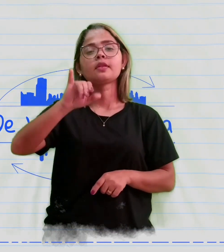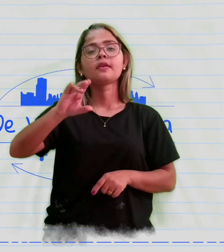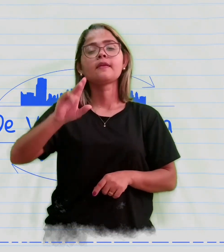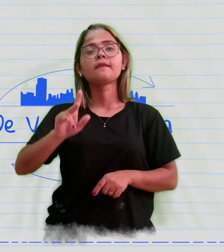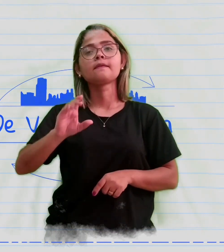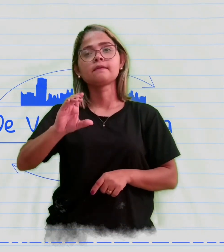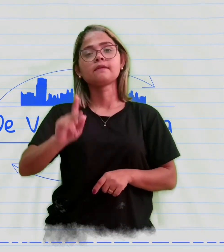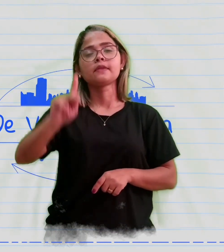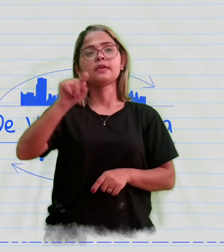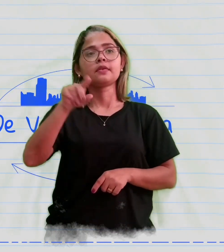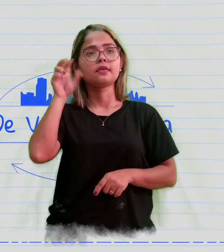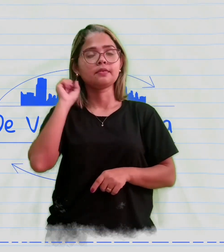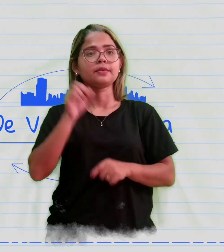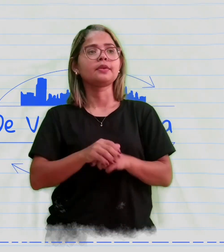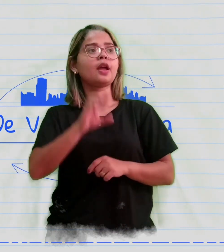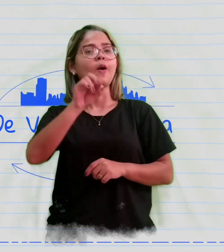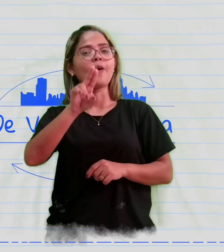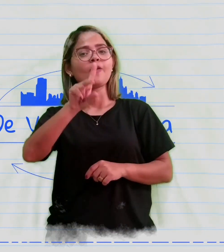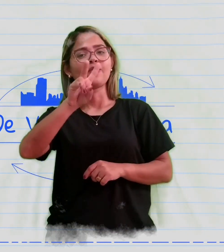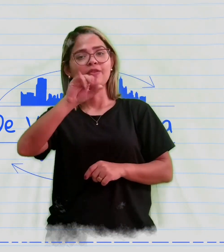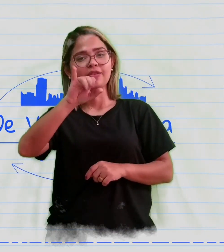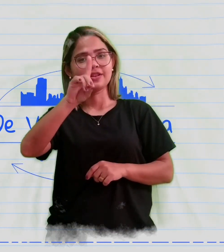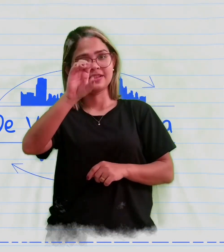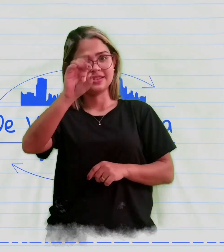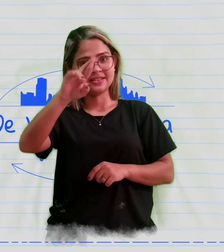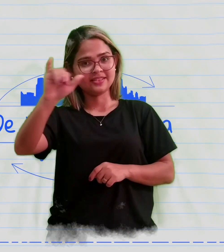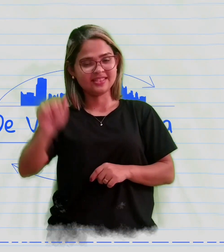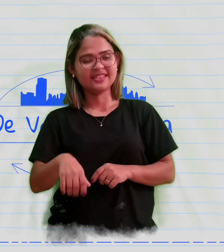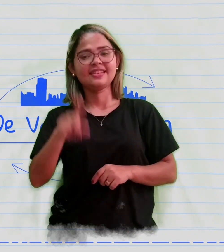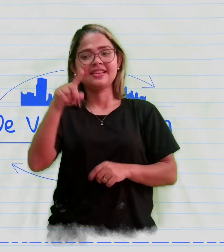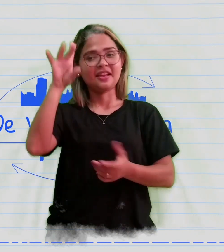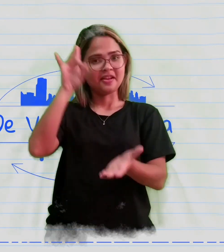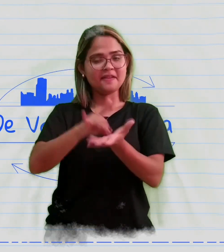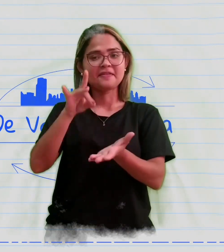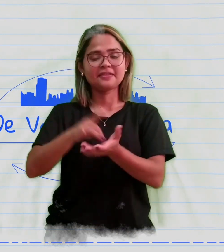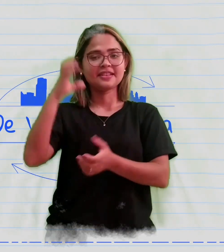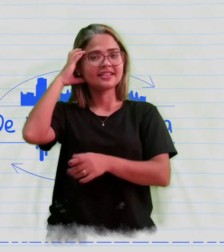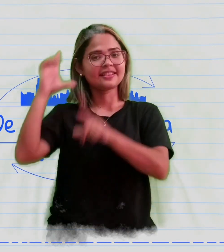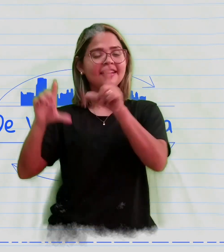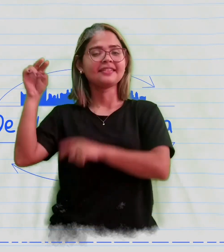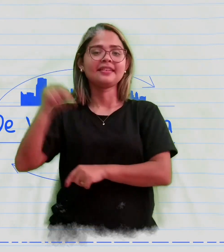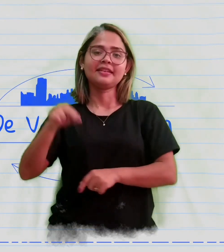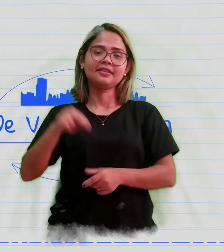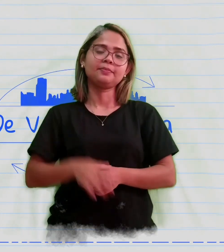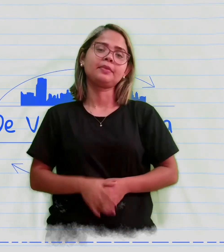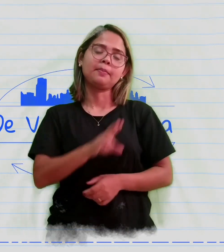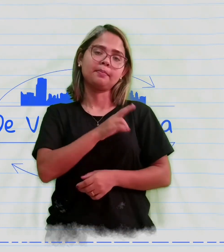ouvidora, eu vou usar essa palavra. É bom que pode dizer que é a ouvidoria, né? É, a ouvidoria oficial da Rádio Novela. Gente, eu sou Vicky,